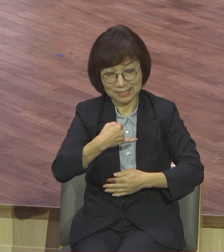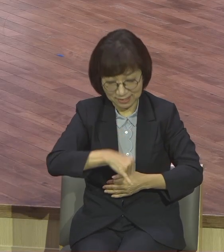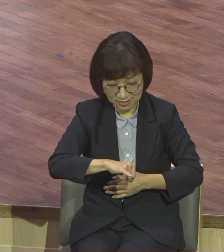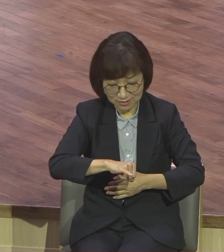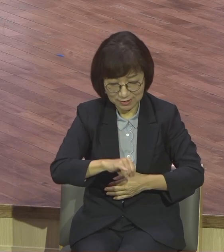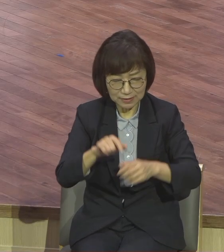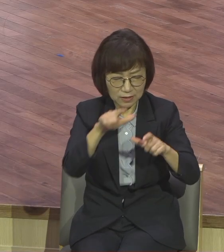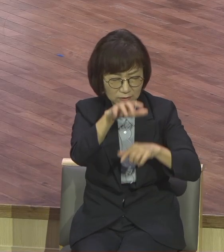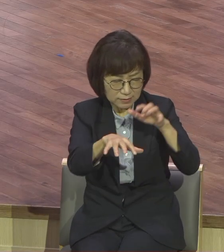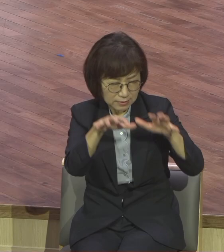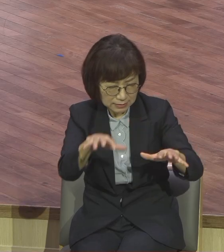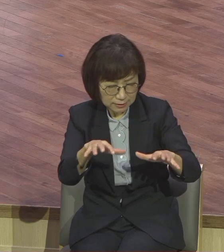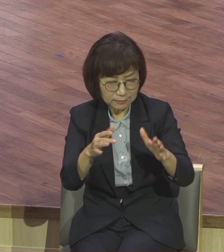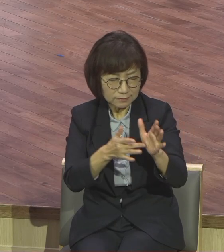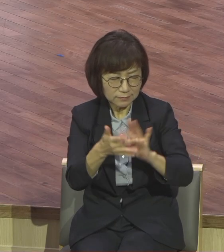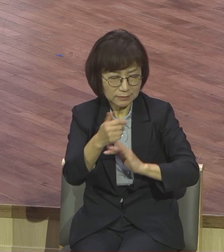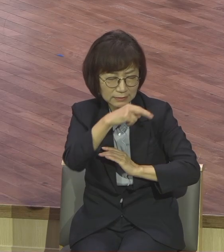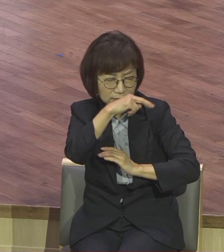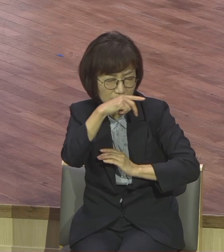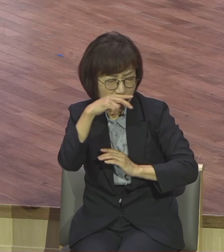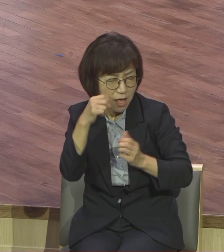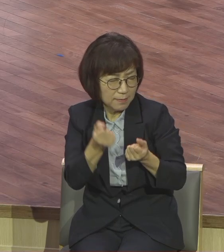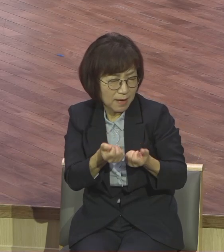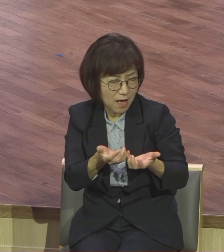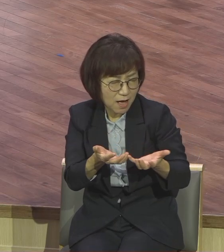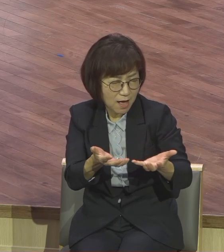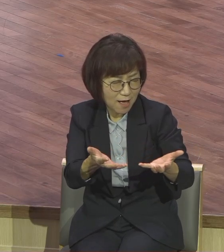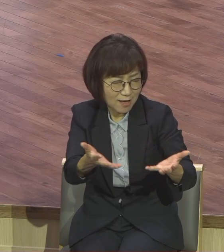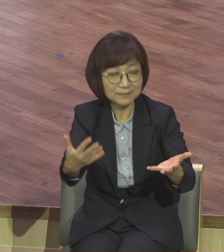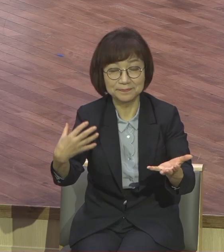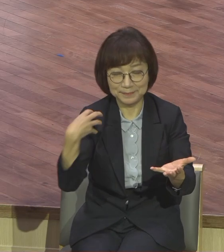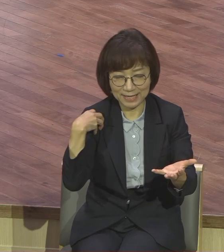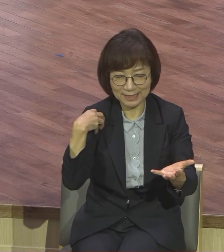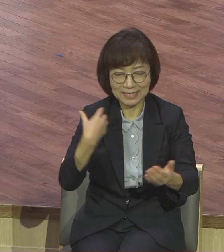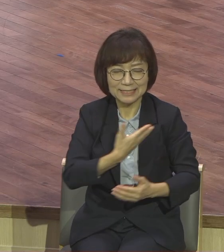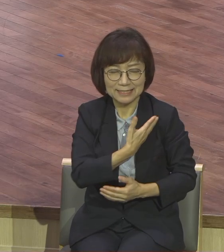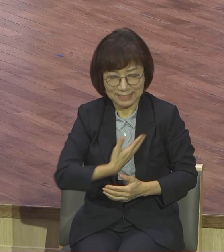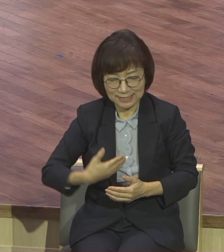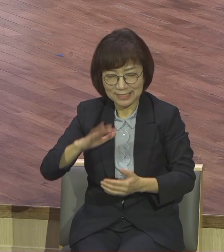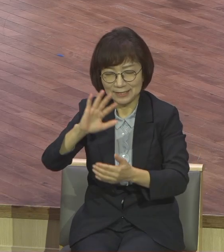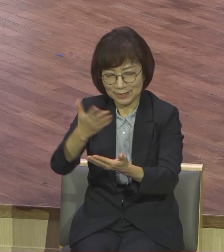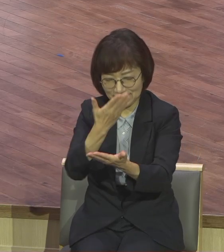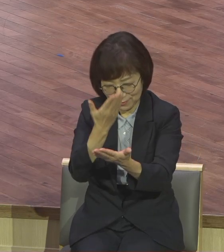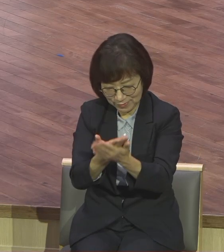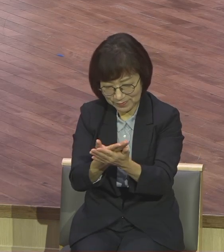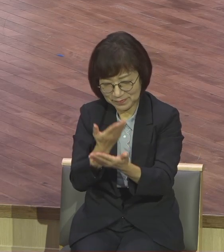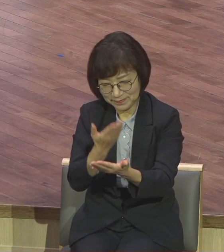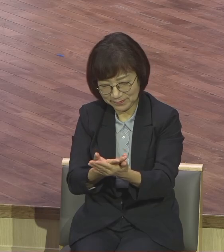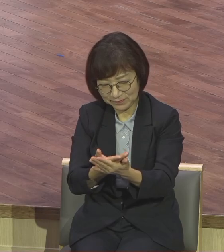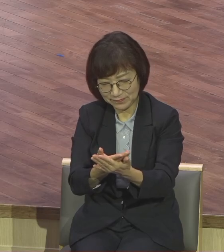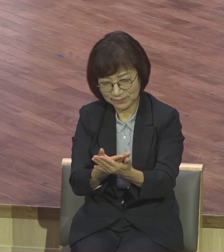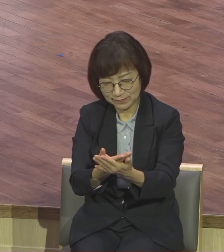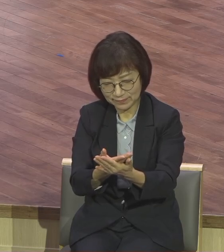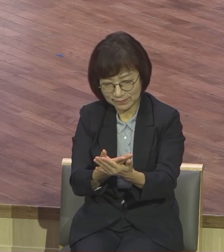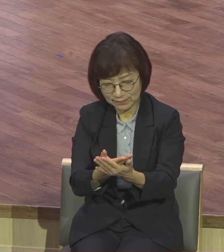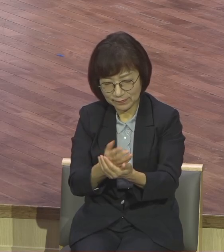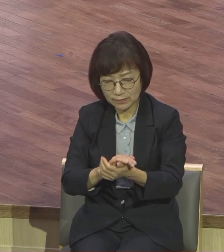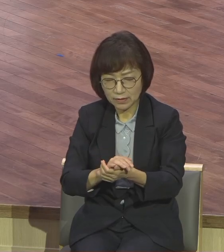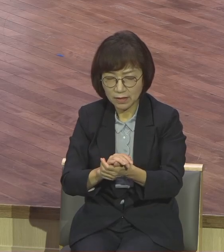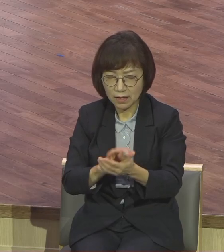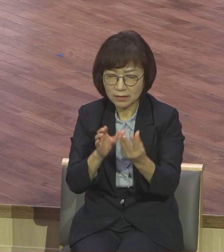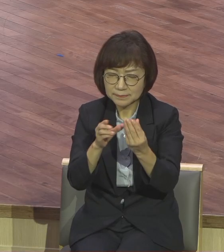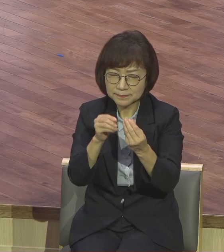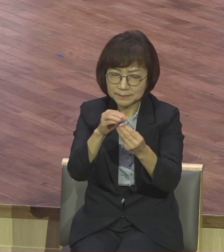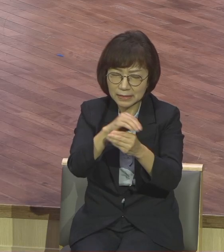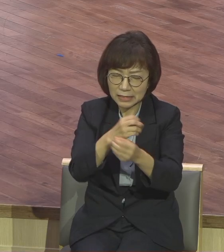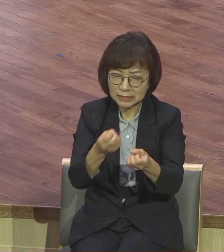현장의 영계 영향력 예수향기 바라는 그리스도의 절대 제자들이 다 되게 하여 주옵소서. 이번 주간